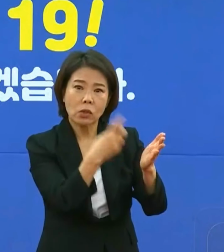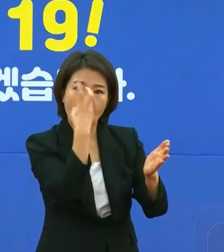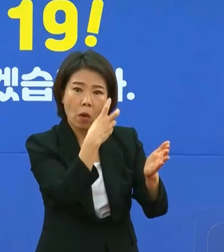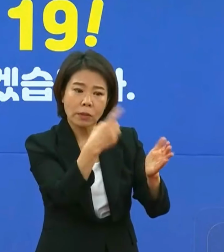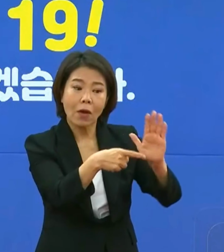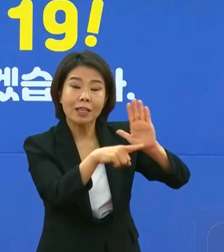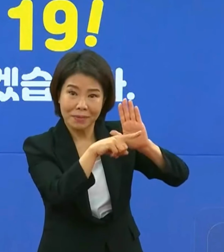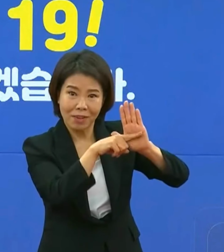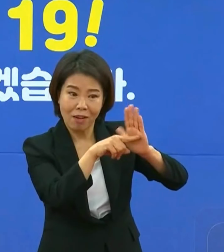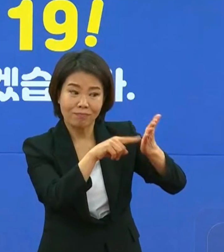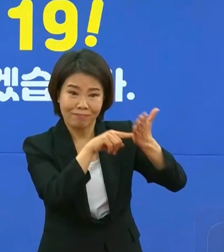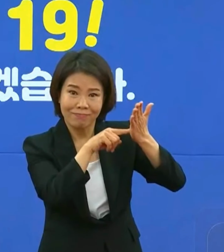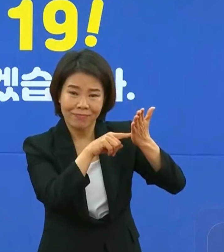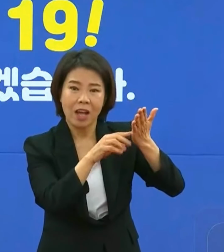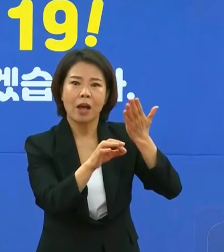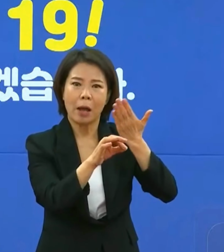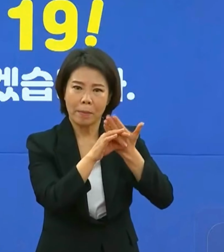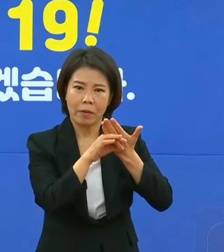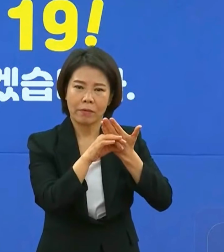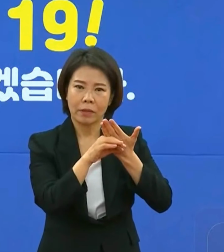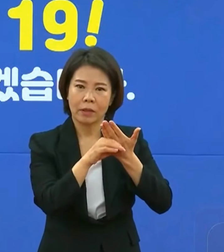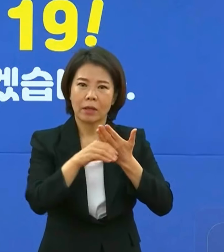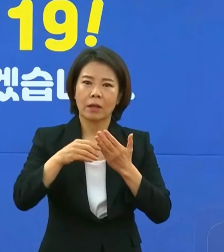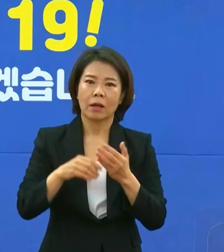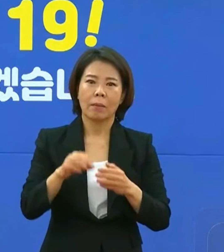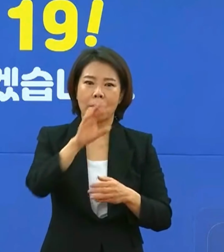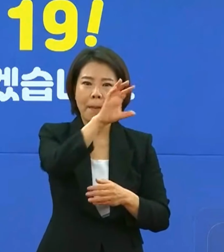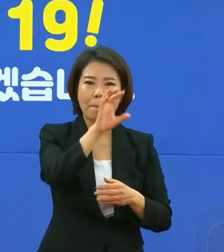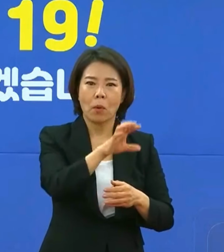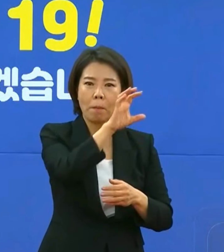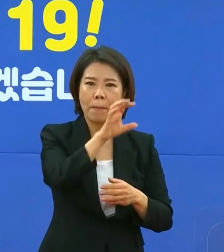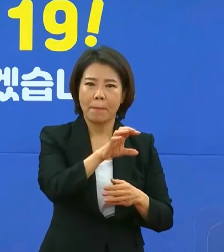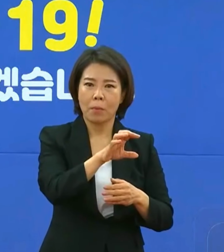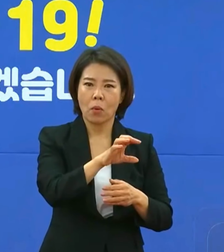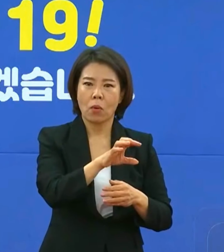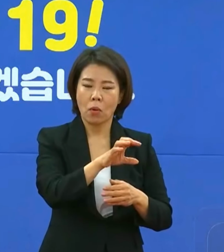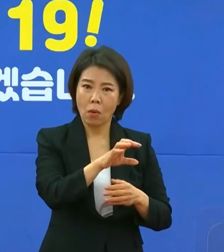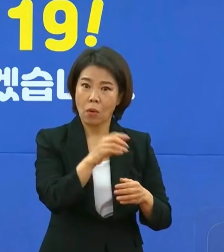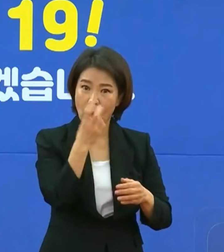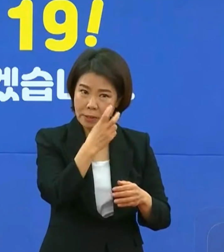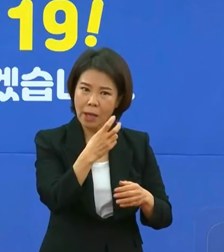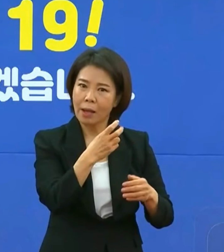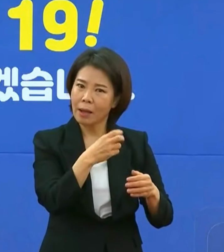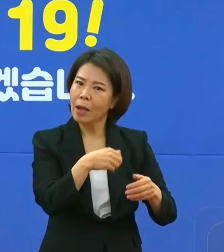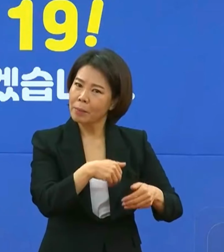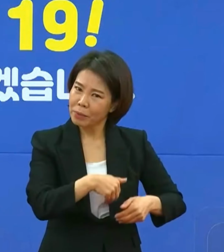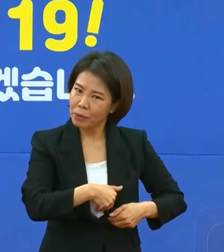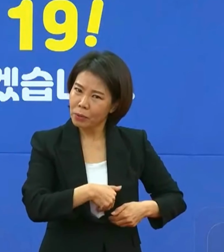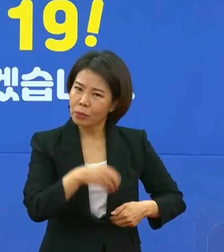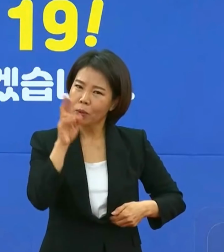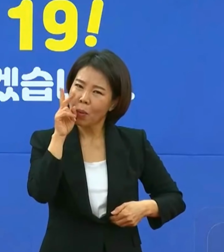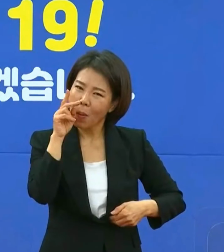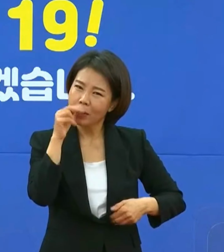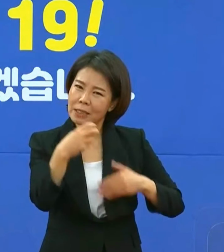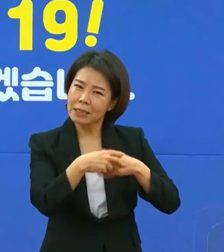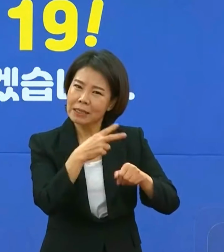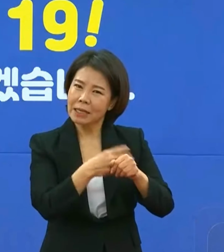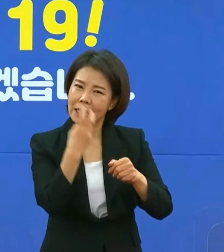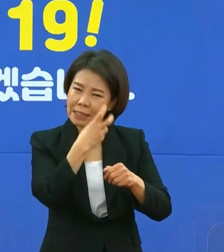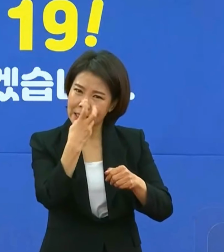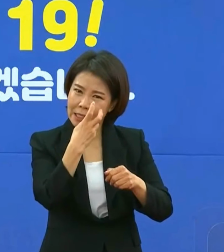음성으로 나온 경우에는 제 반복해서 검사를 받으시거나 혹은 의사의 진료를 받아서